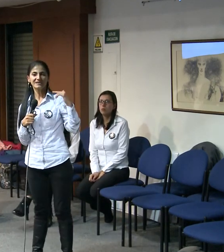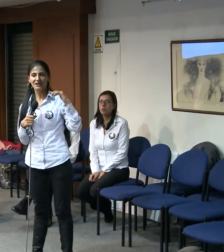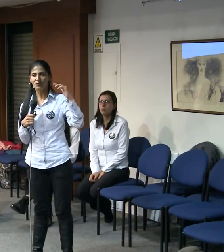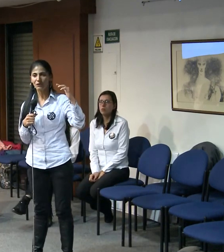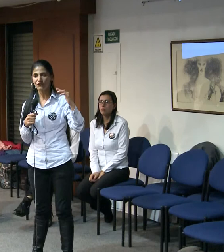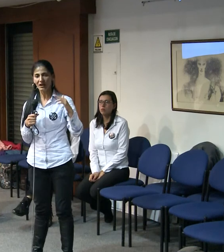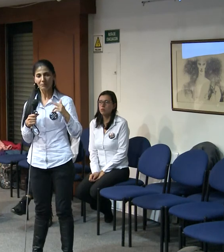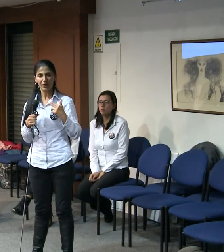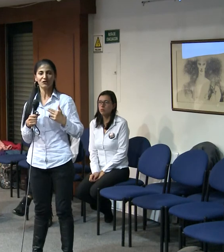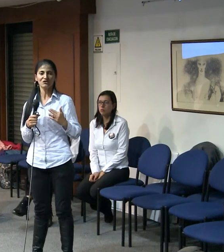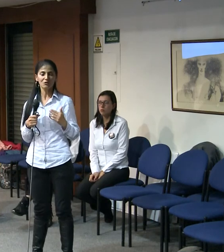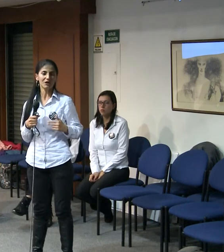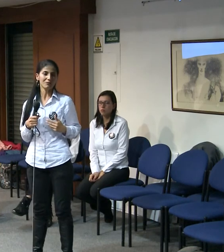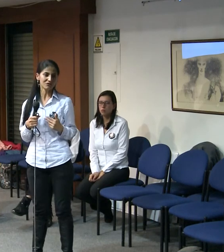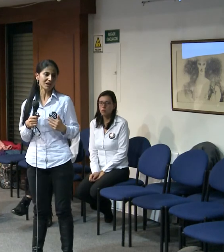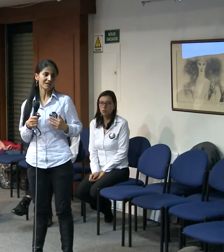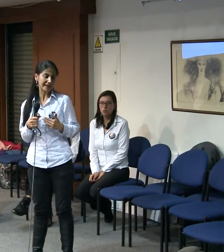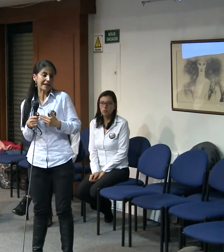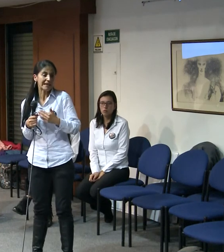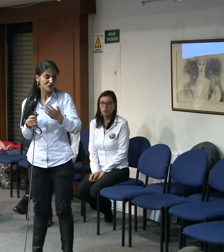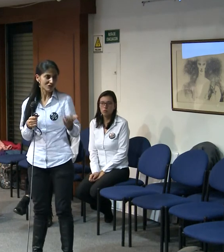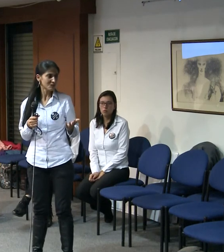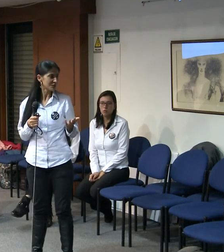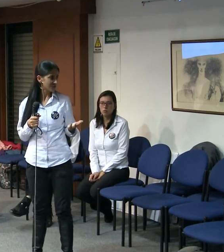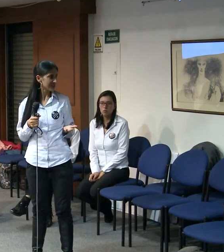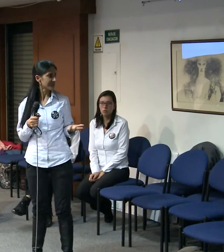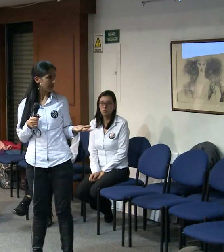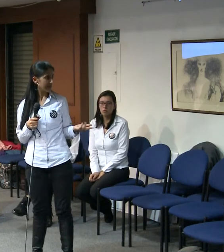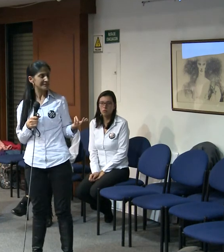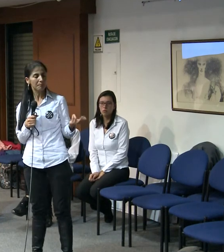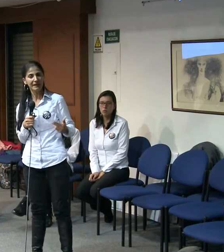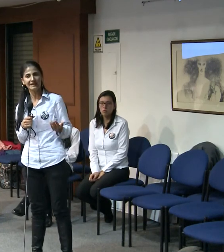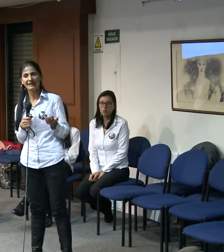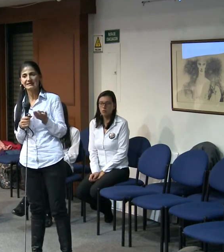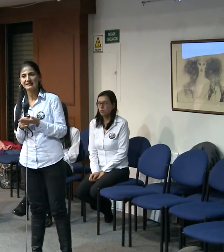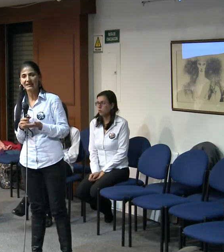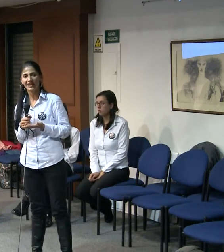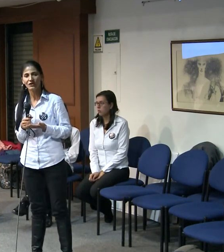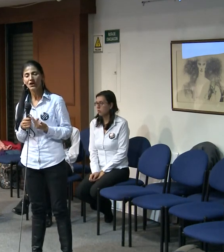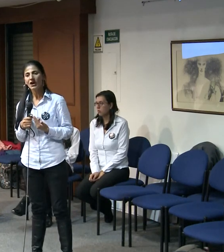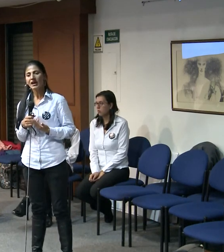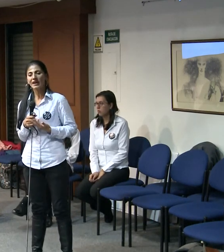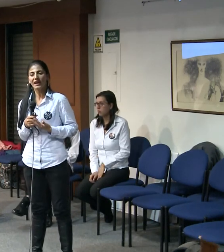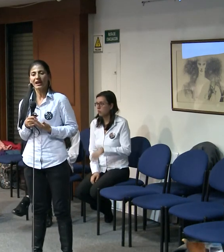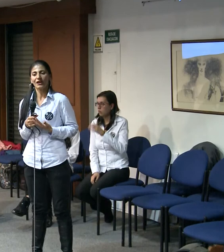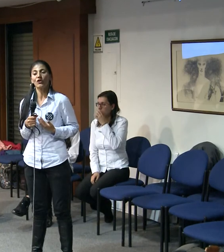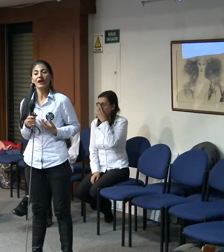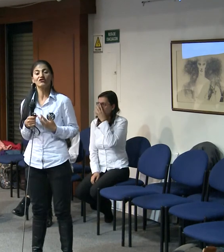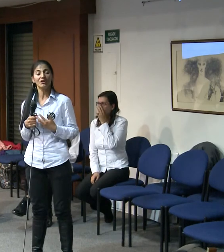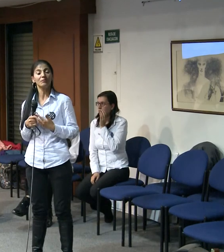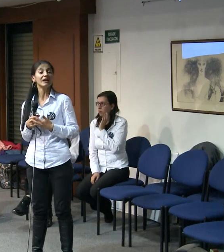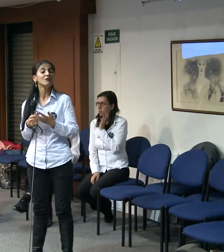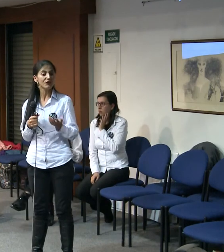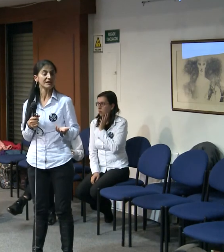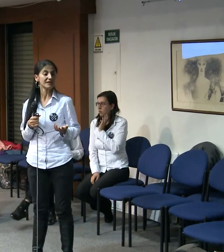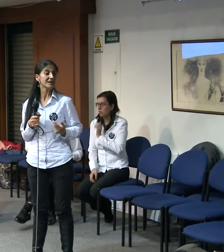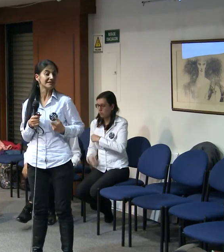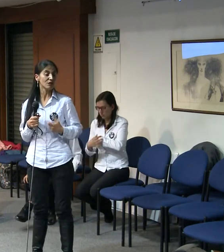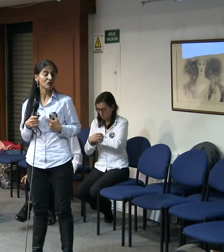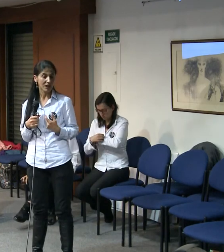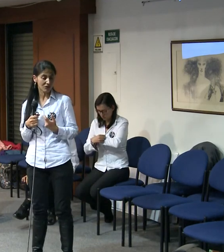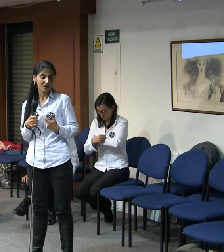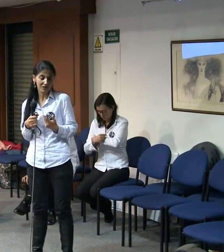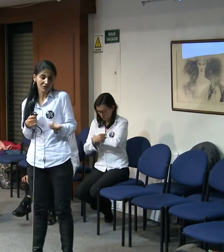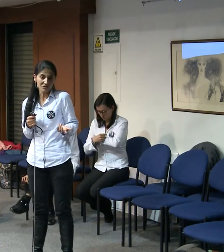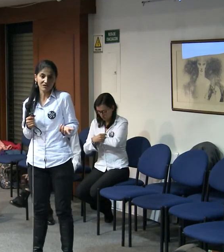que tienen cierto perfil, pero nos olvidamos de las otras personas que también hacen parte de ese escenario y de lo que ellos también le ofrecen y